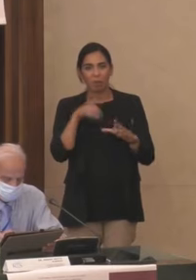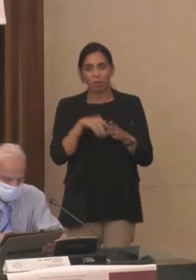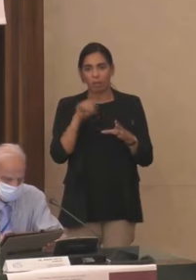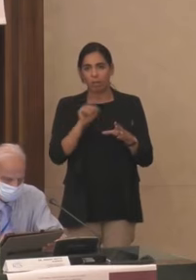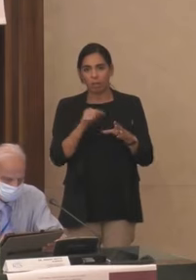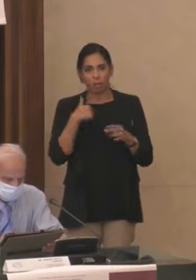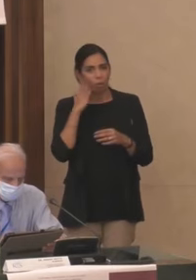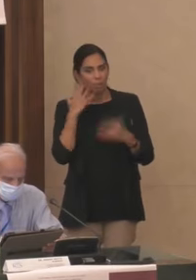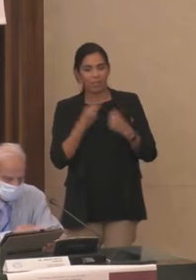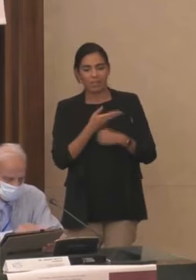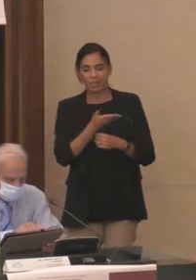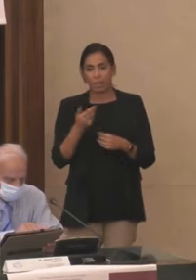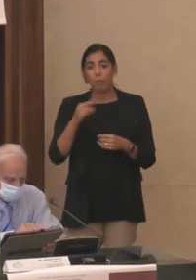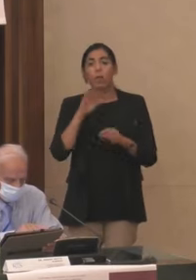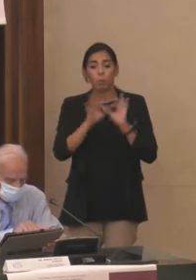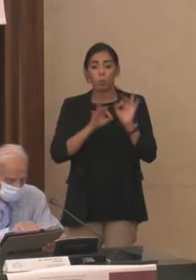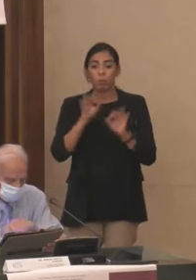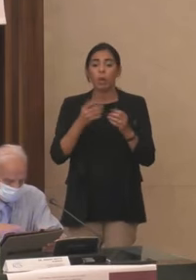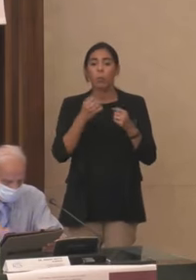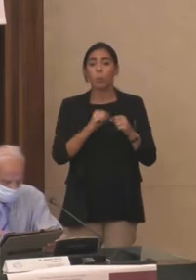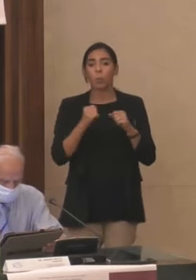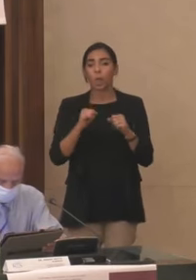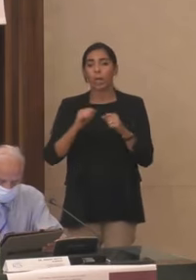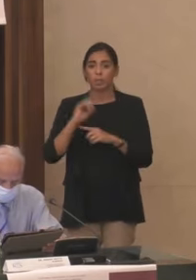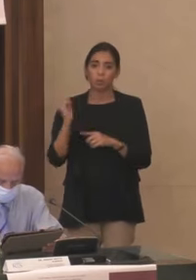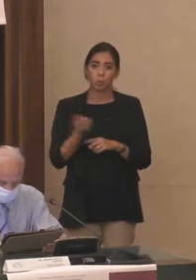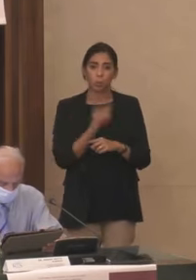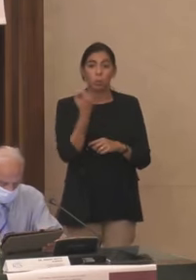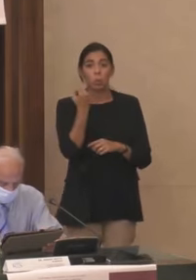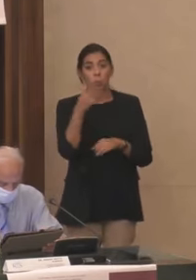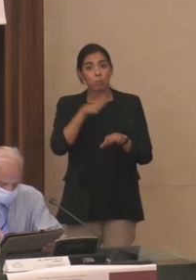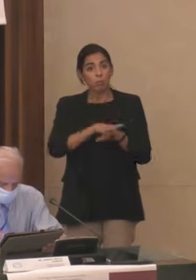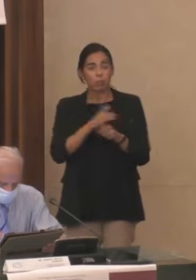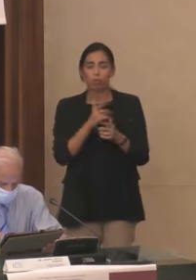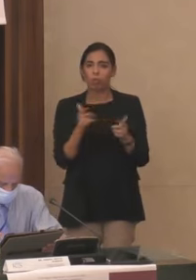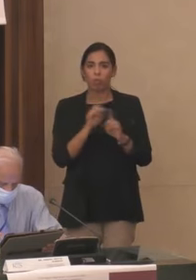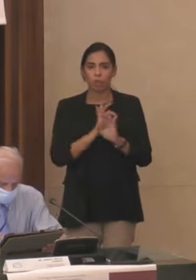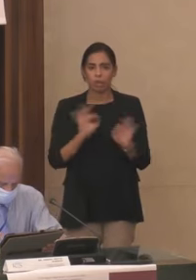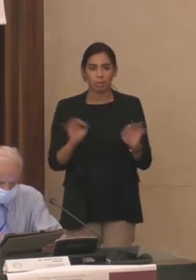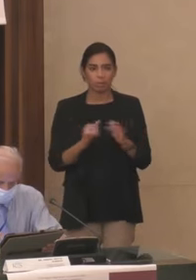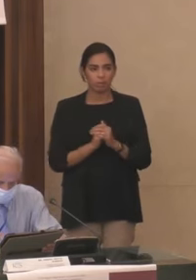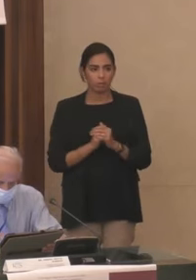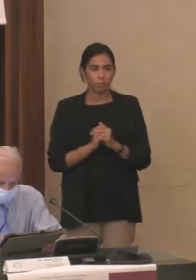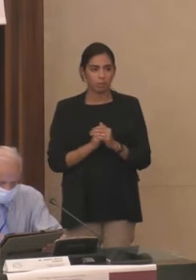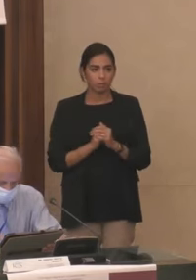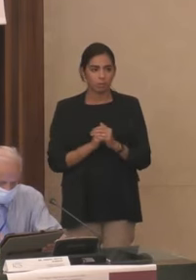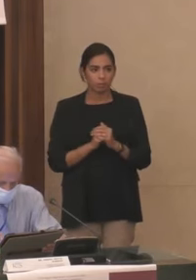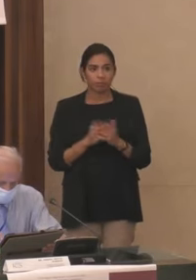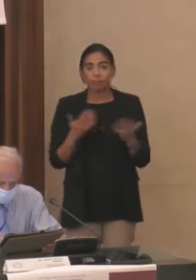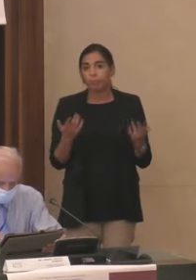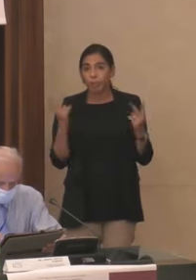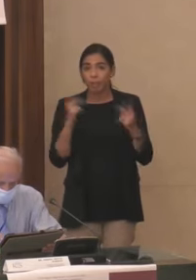abbiamo curati e guariti tutti, non abbiamo avuto un unico decesso. Per fare questo siamo andati contro le